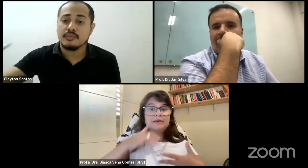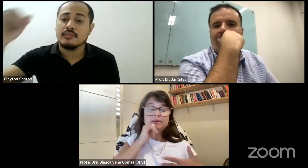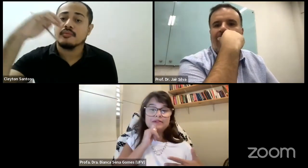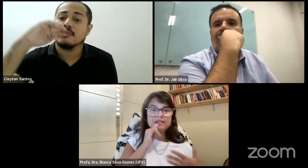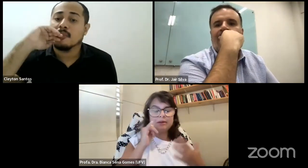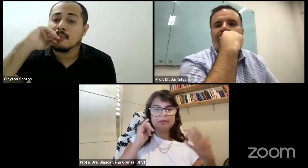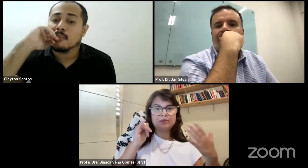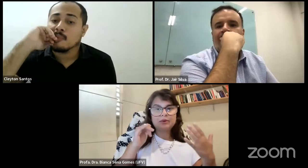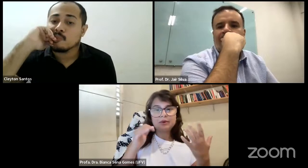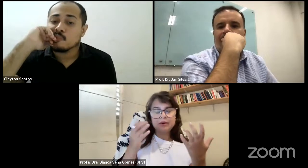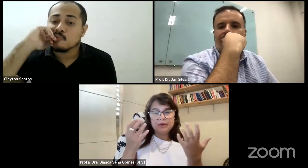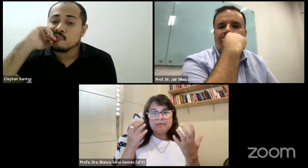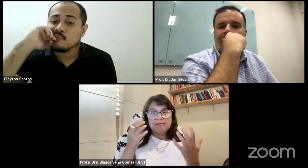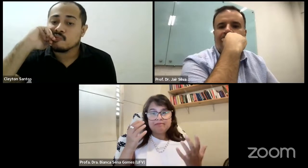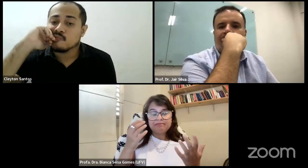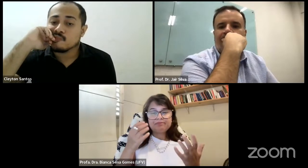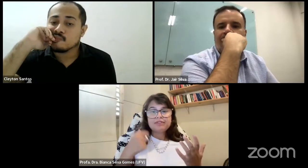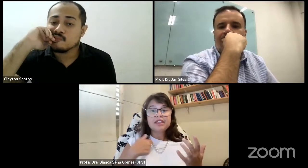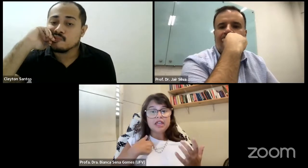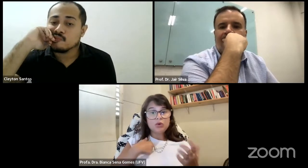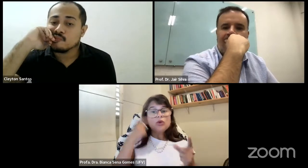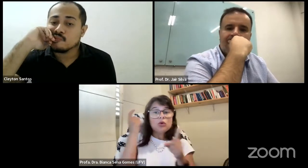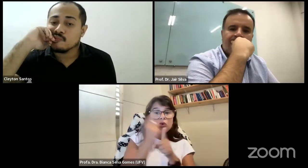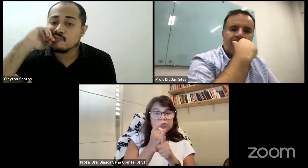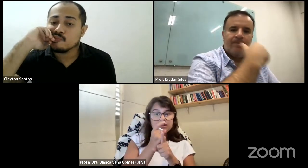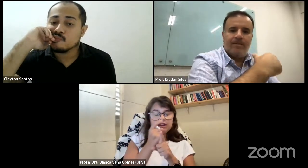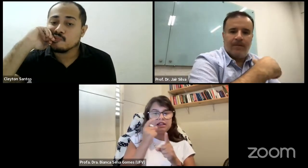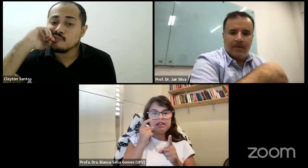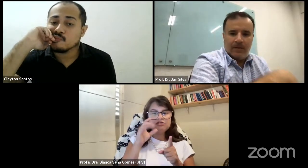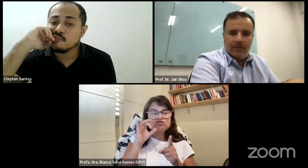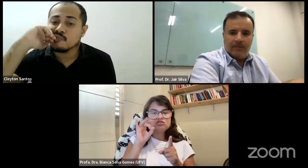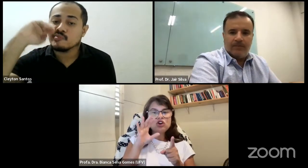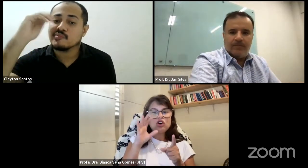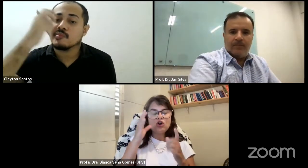Isso, na segunda. Você precisa explicar.